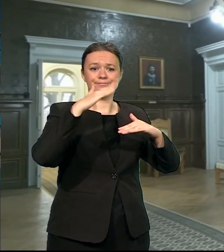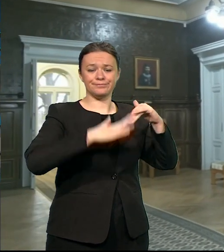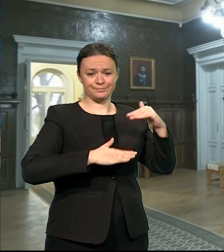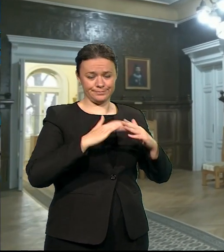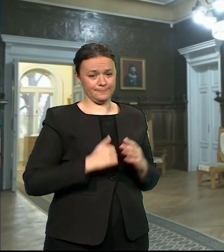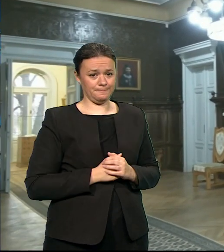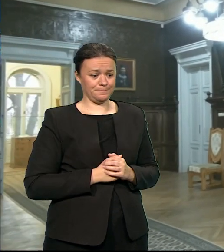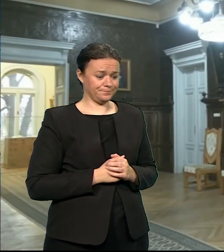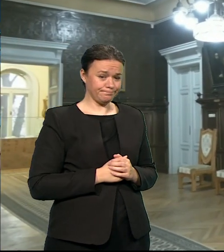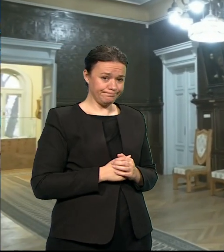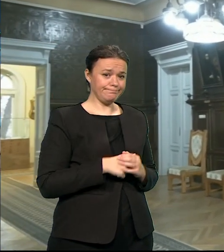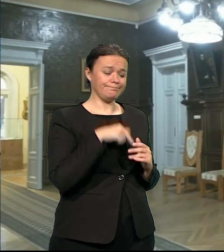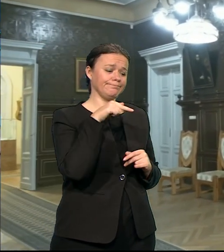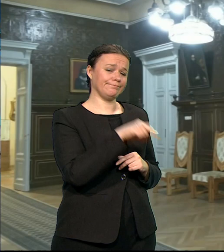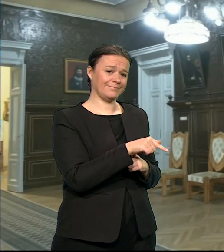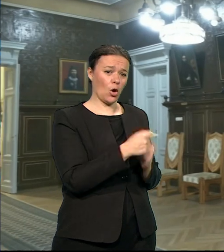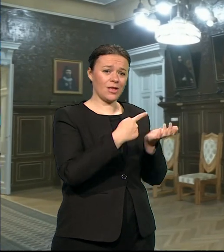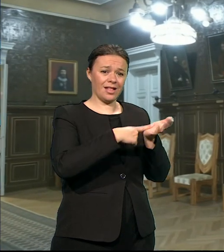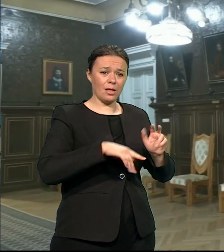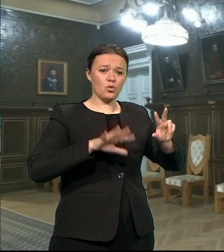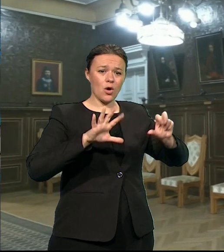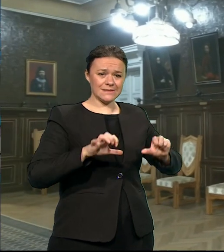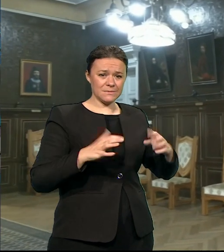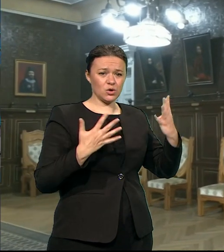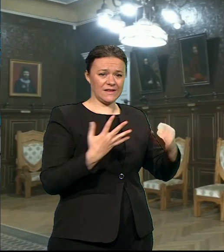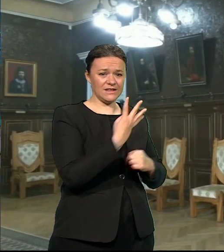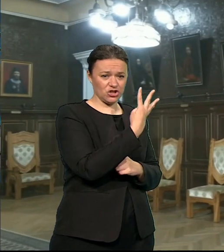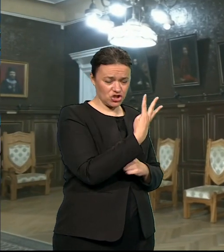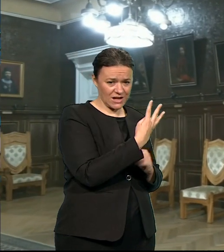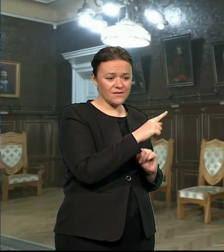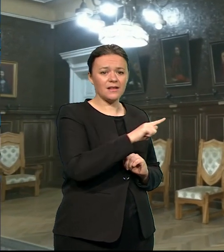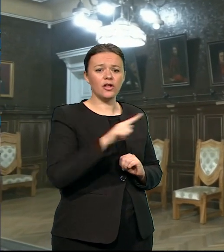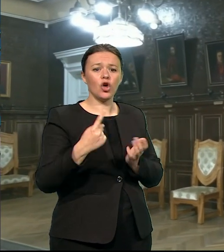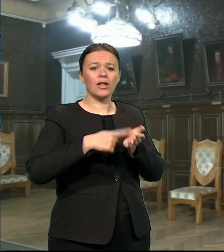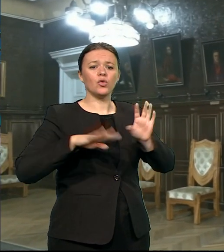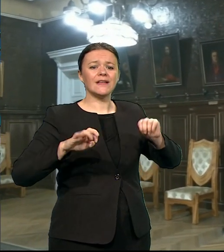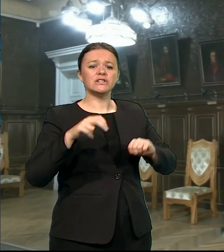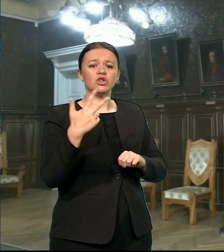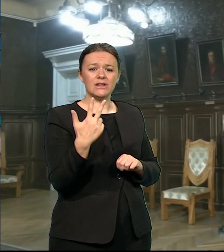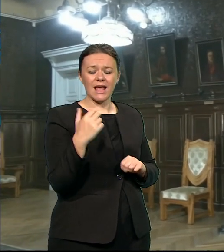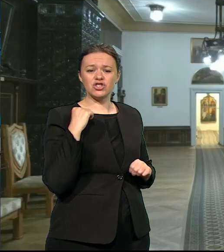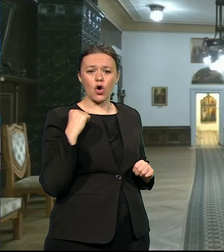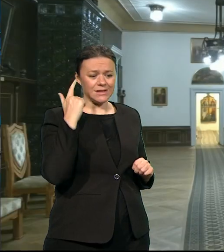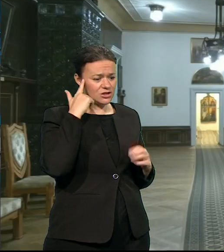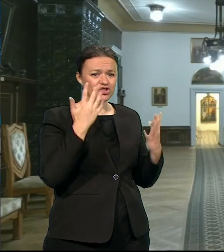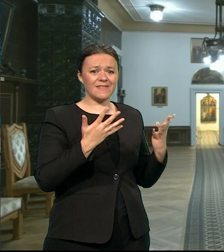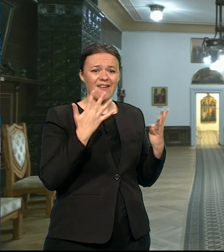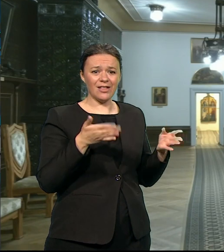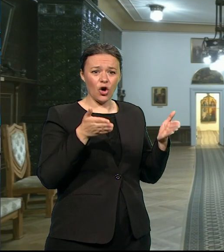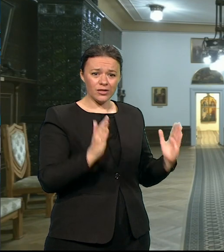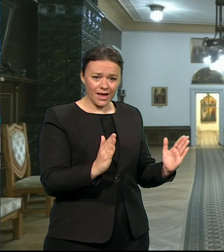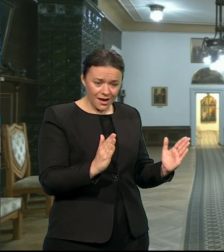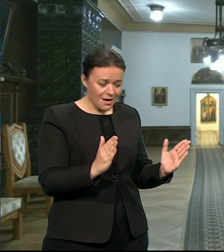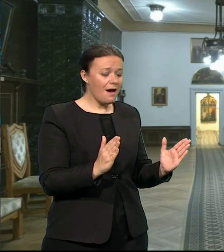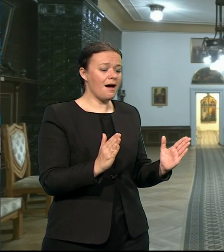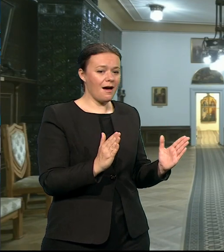Za samo 9 godina, od 1894. pa do 1903. on je zajedno